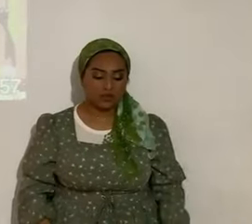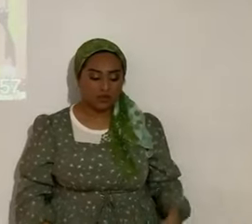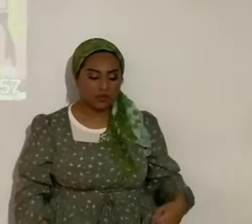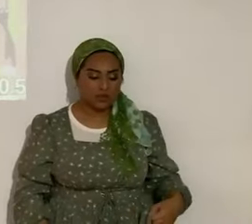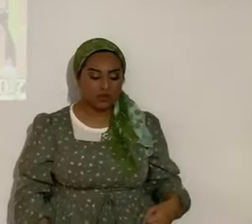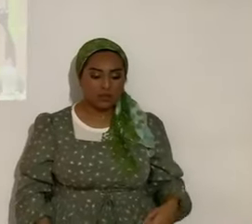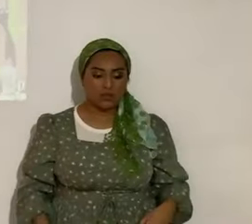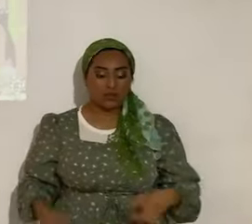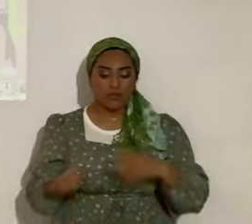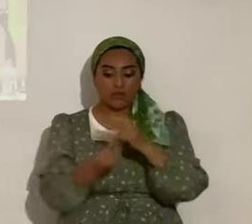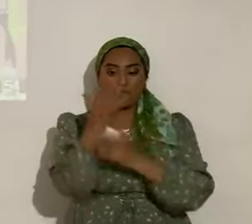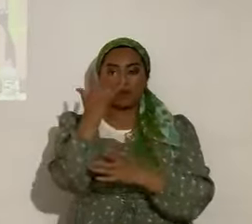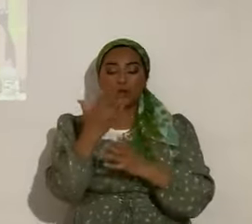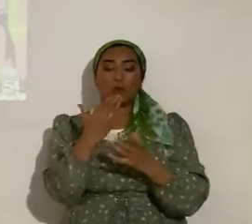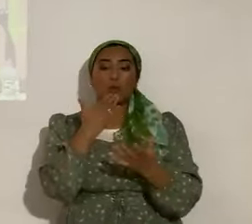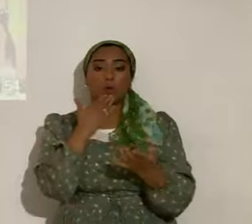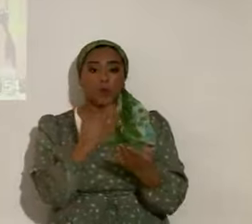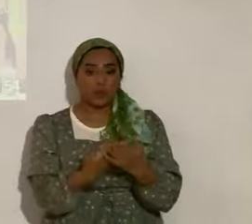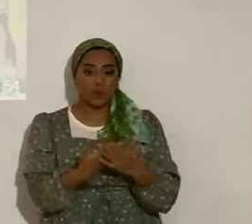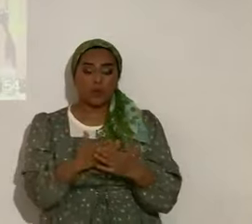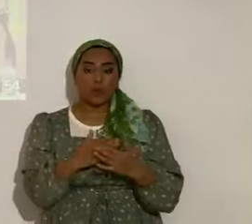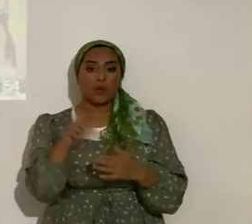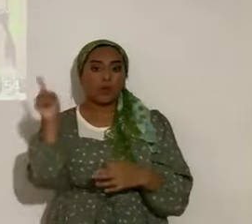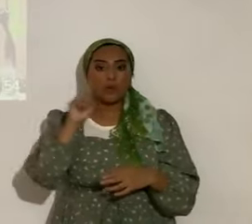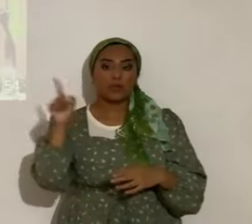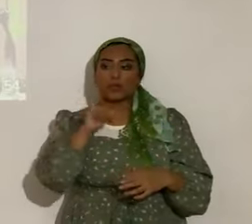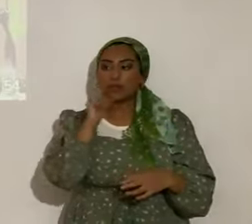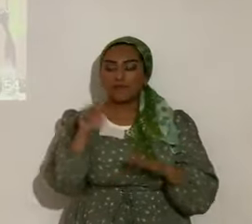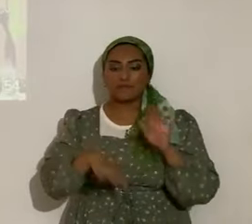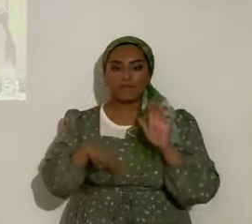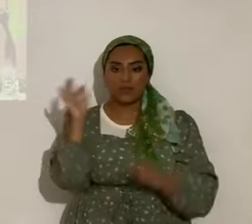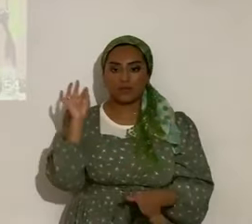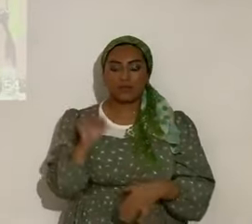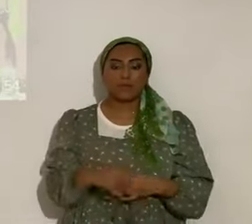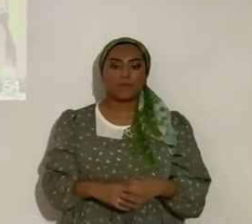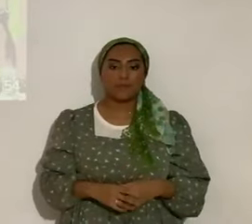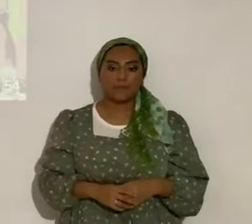hace surgir el bien donde no lo había.